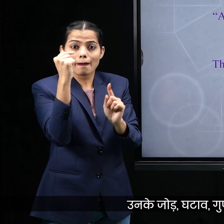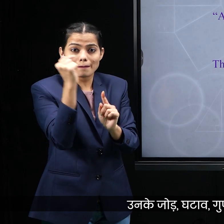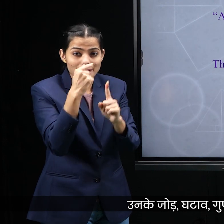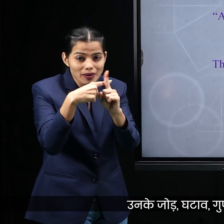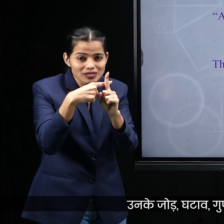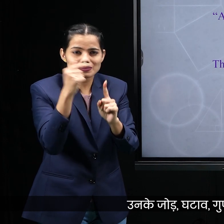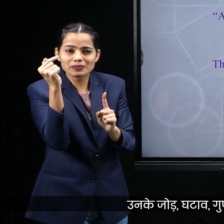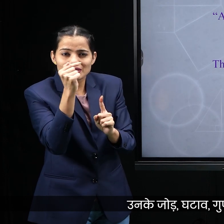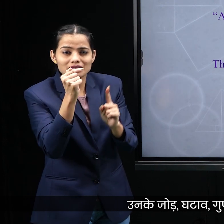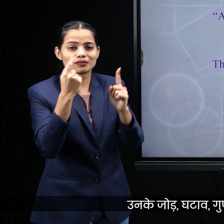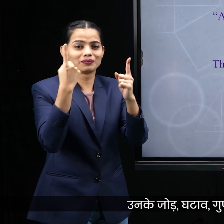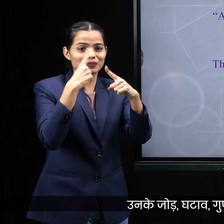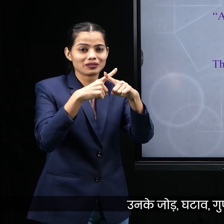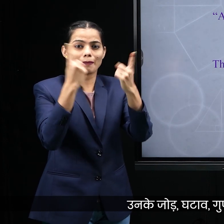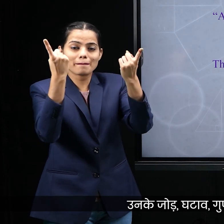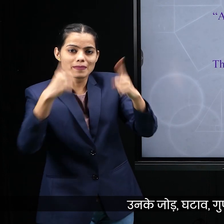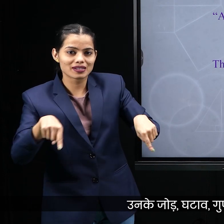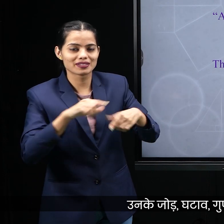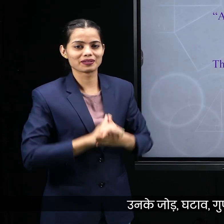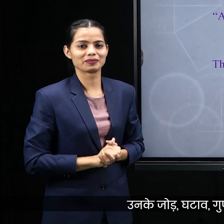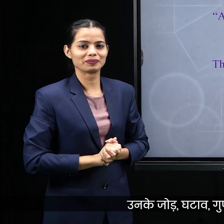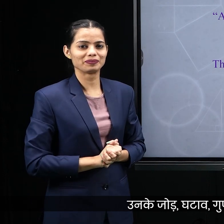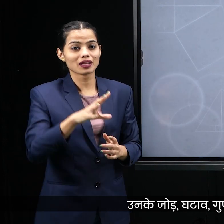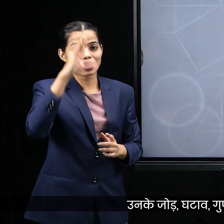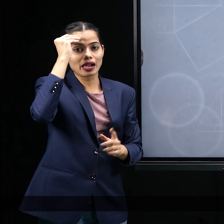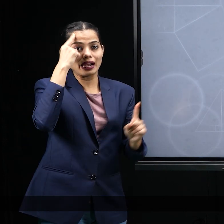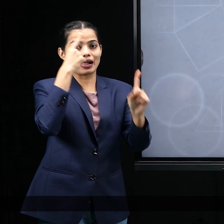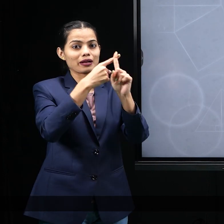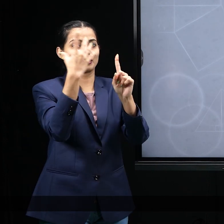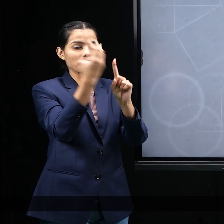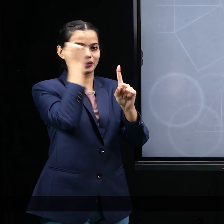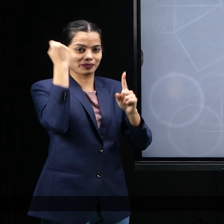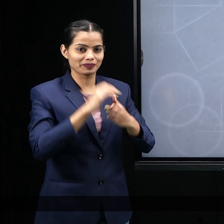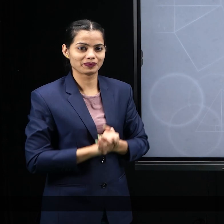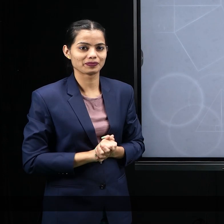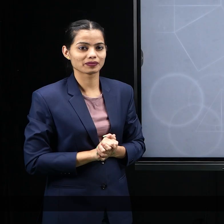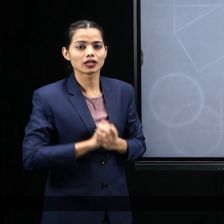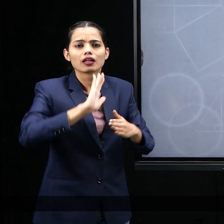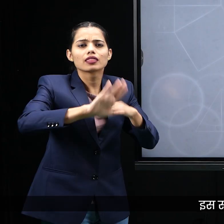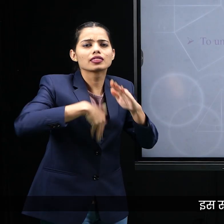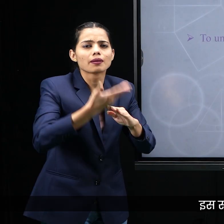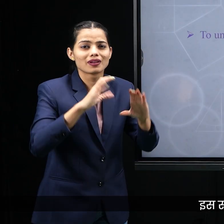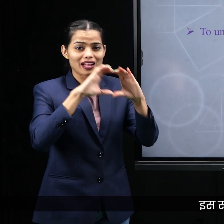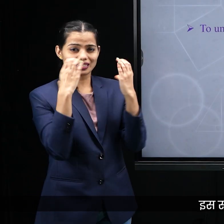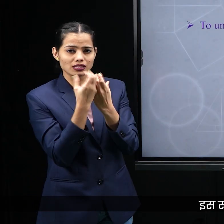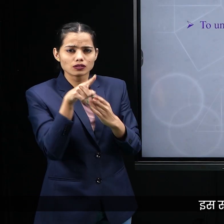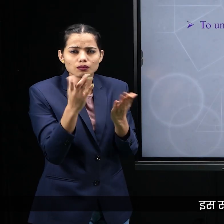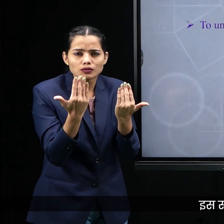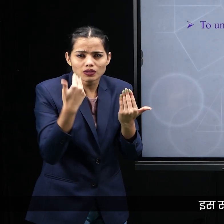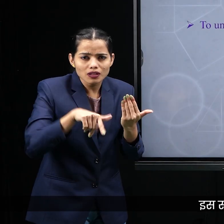और भाग के बारे में पहले ही पढ़ चुके हैं। सीखने के परिणाम। इस सत्र के बाद आप